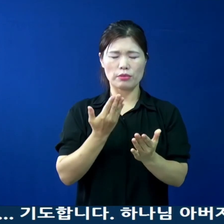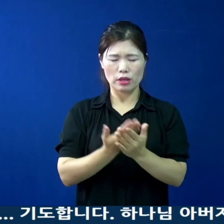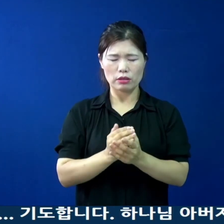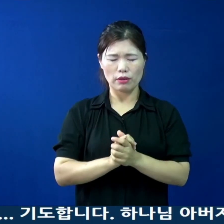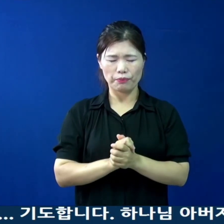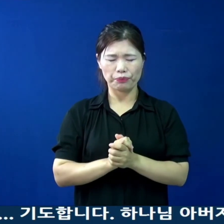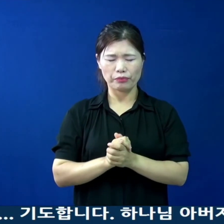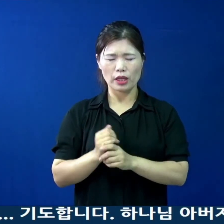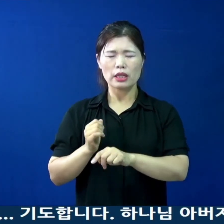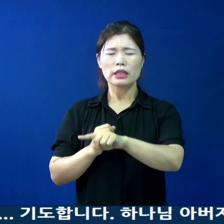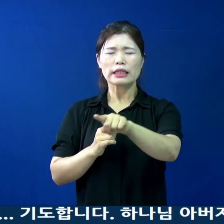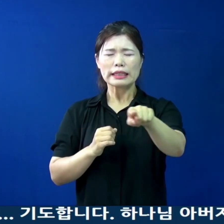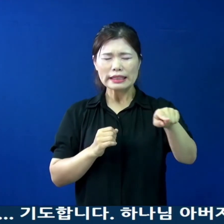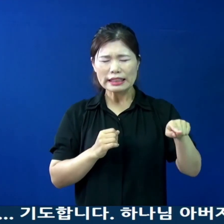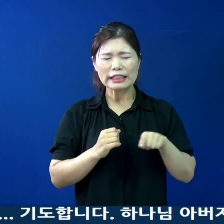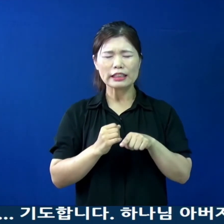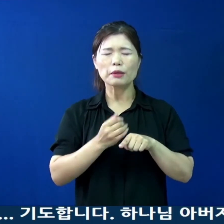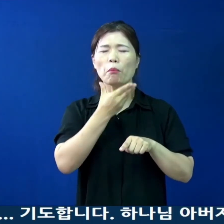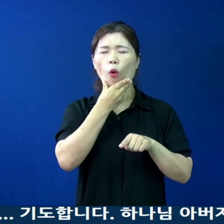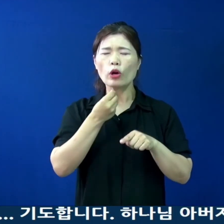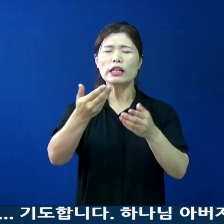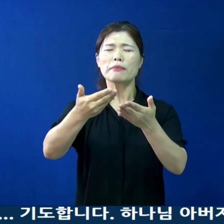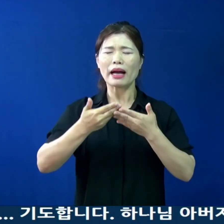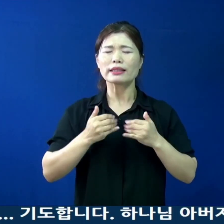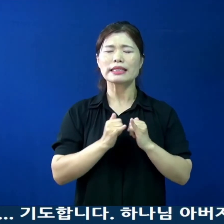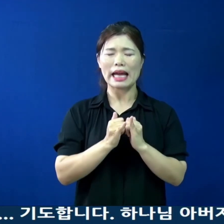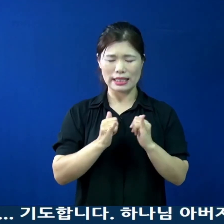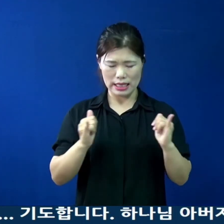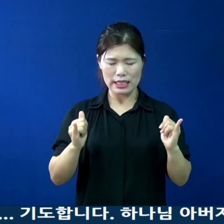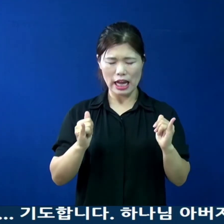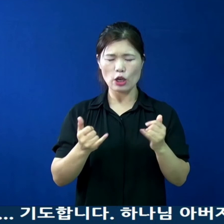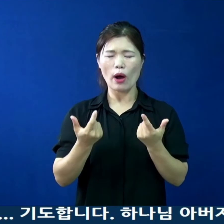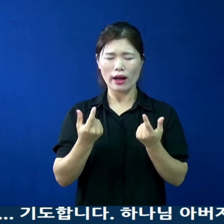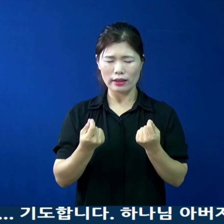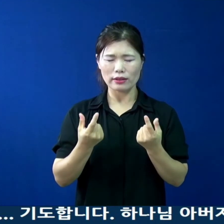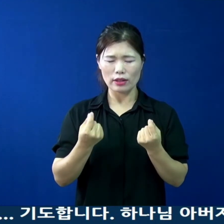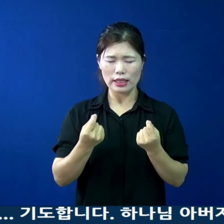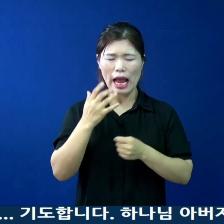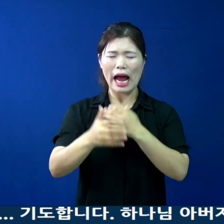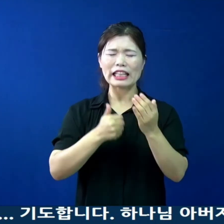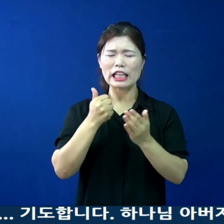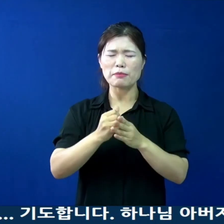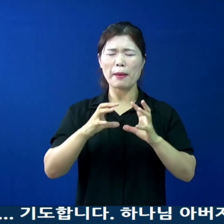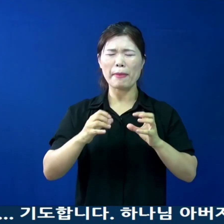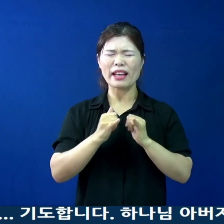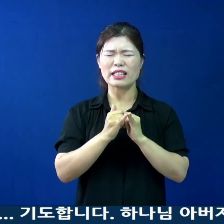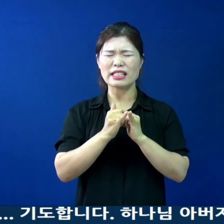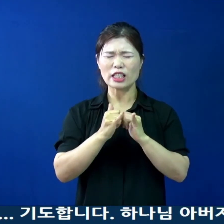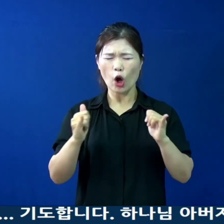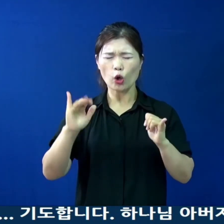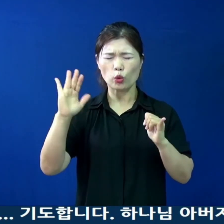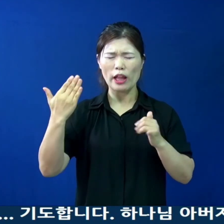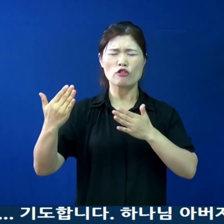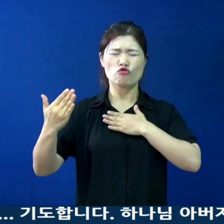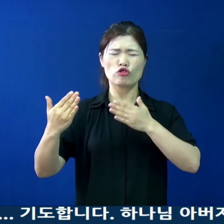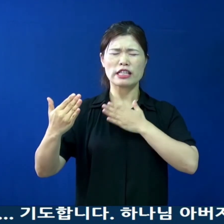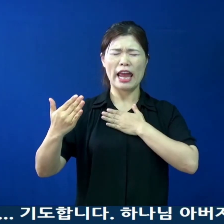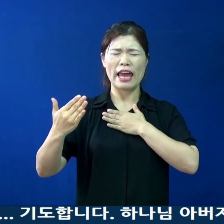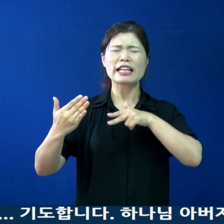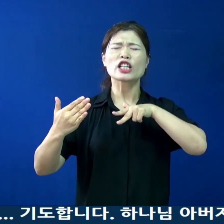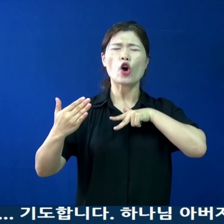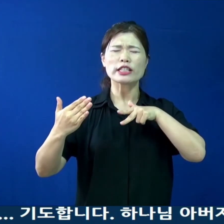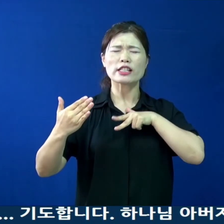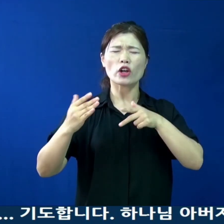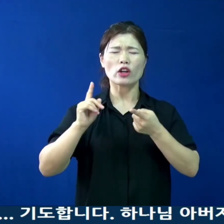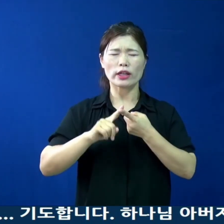복을 받은 자들이니라. 이 사실이 하나님 백성된 저희들의 정체성임을 기억하게 하셔서 세상의 힘 앞에